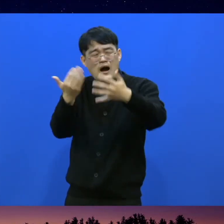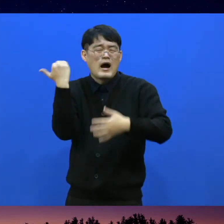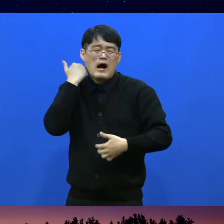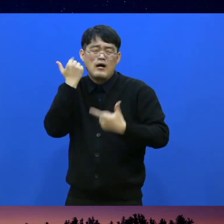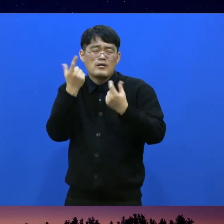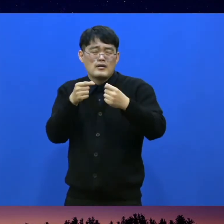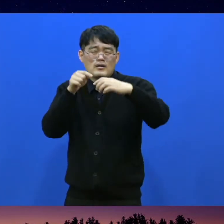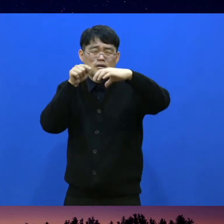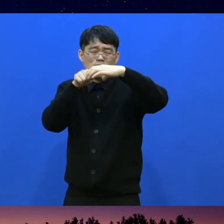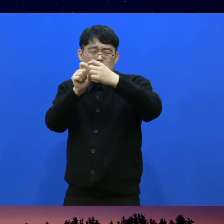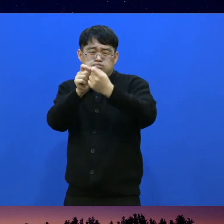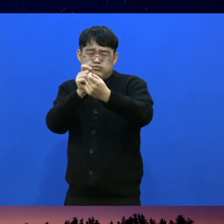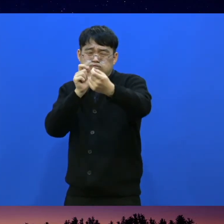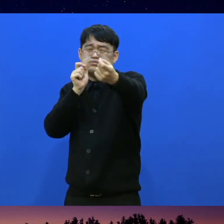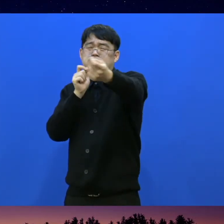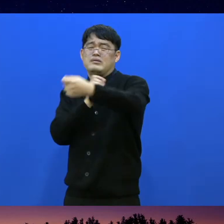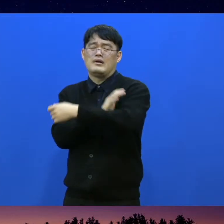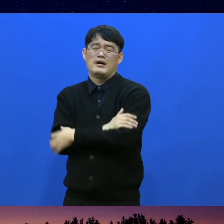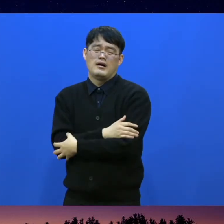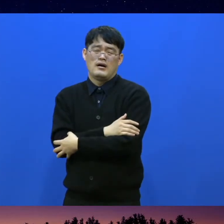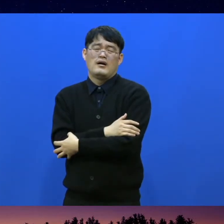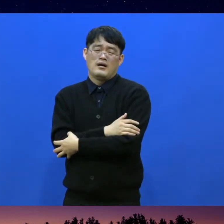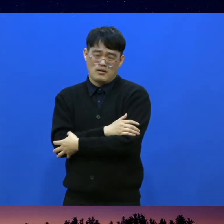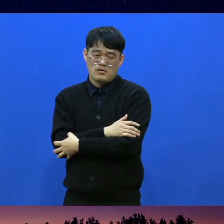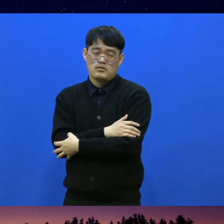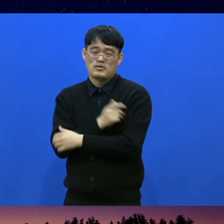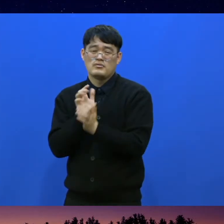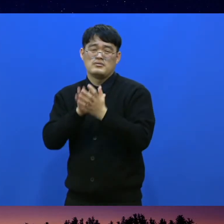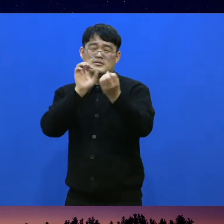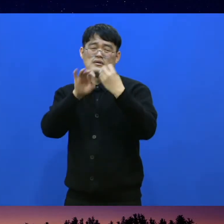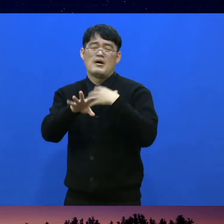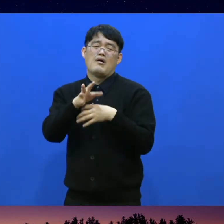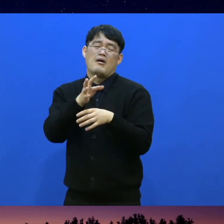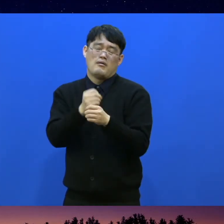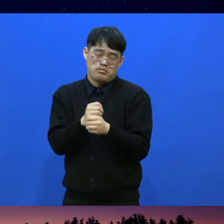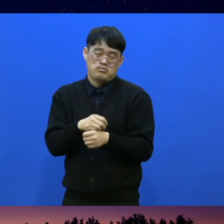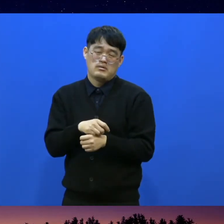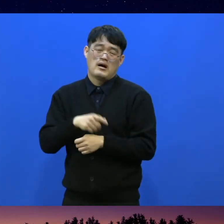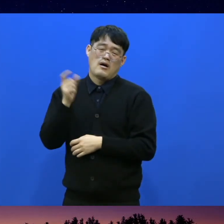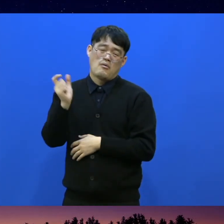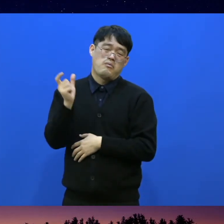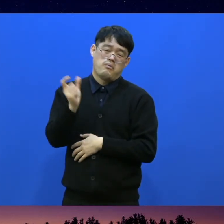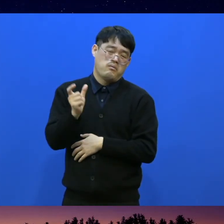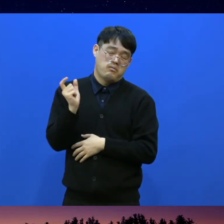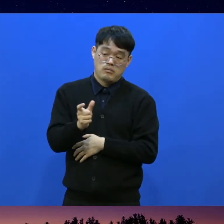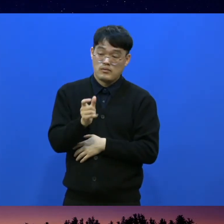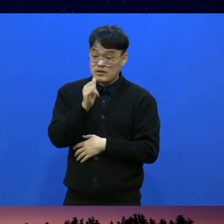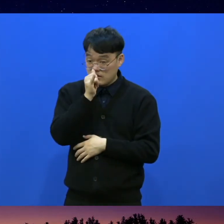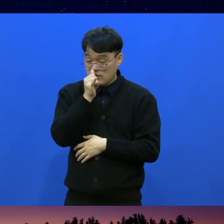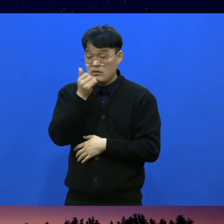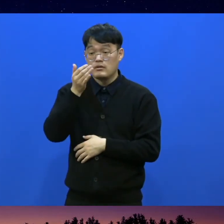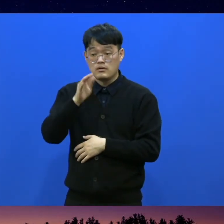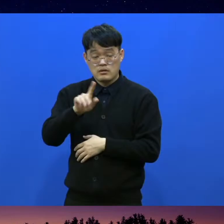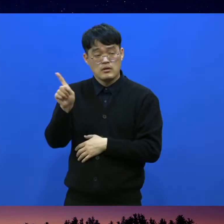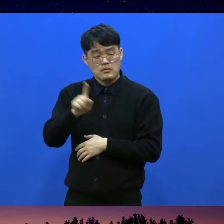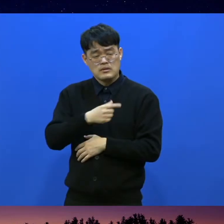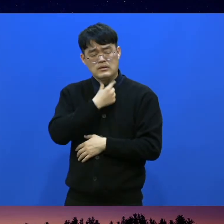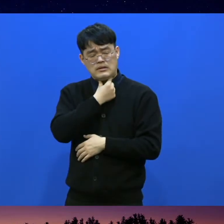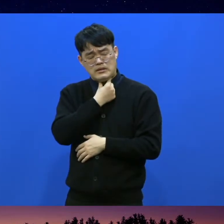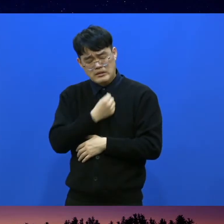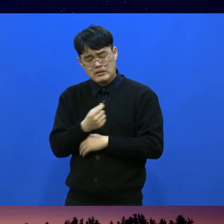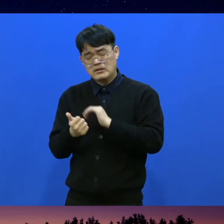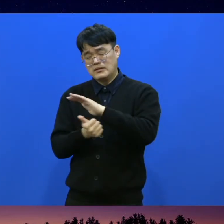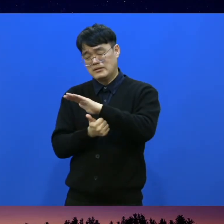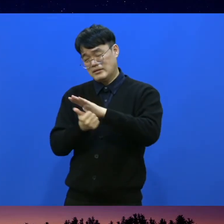합니다. 그리고 우리의 소원은 끝이 없어요. 기도를 통하여 우리의 소원하는 바를 알지만 어떤 소원이 이루어진다고 만족이 올